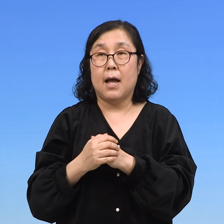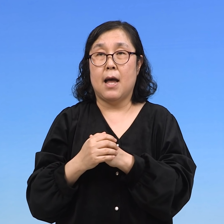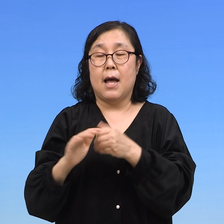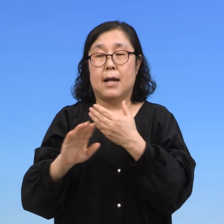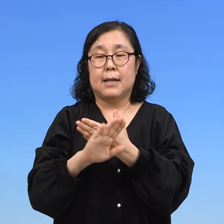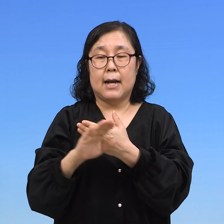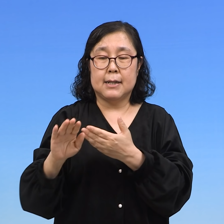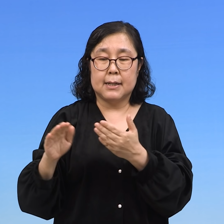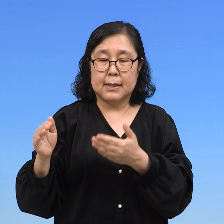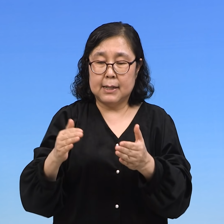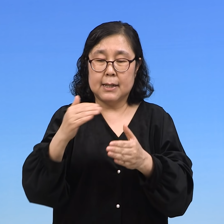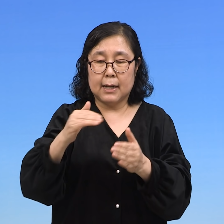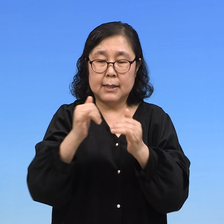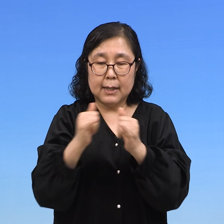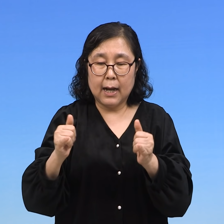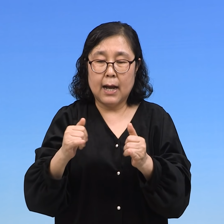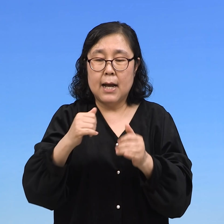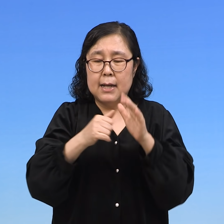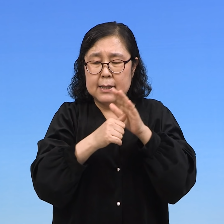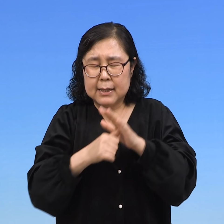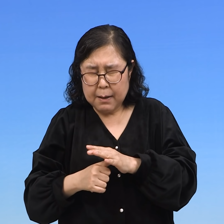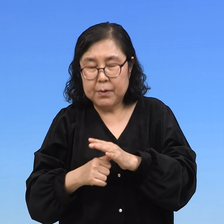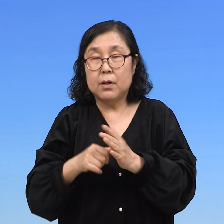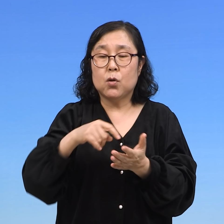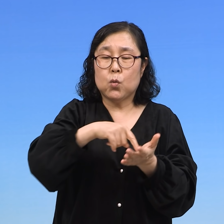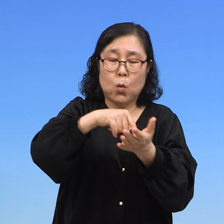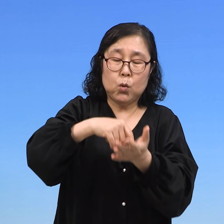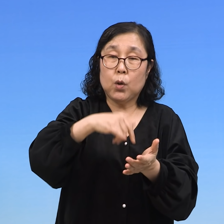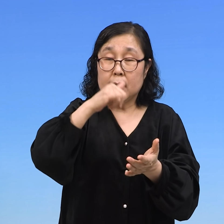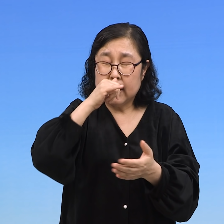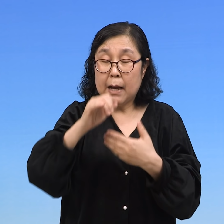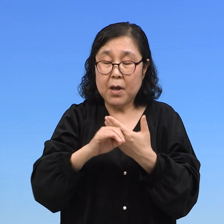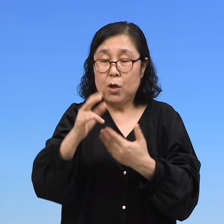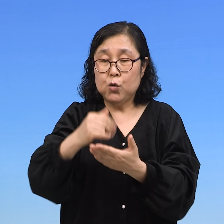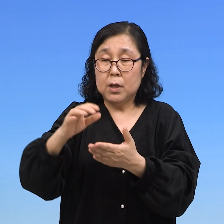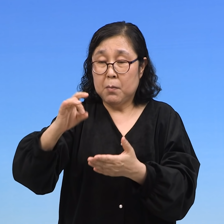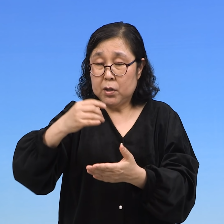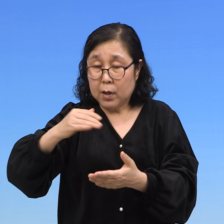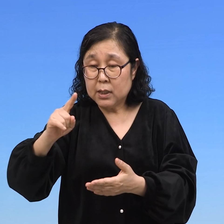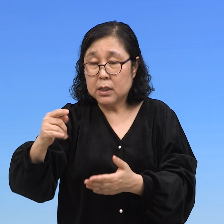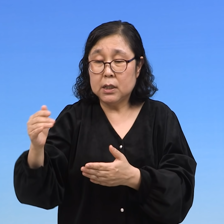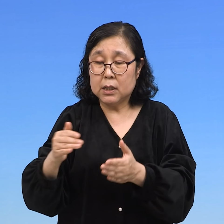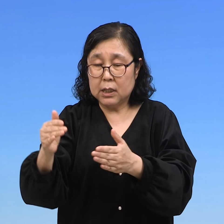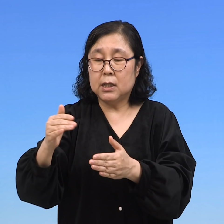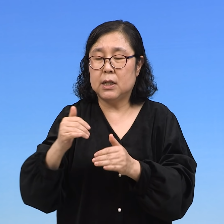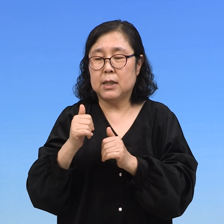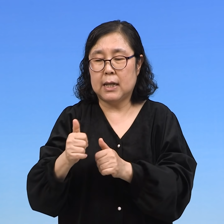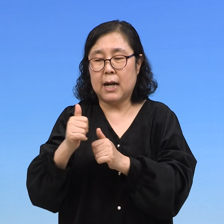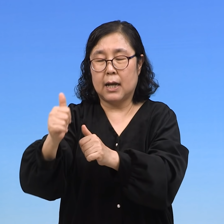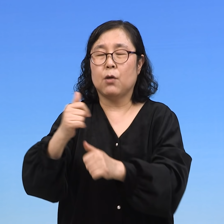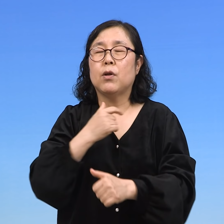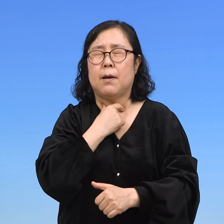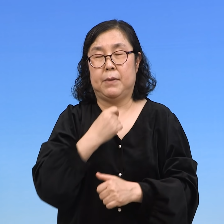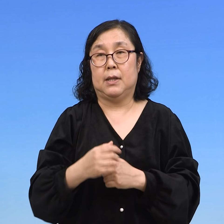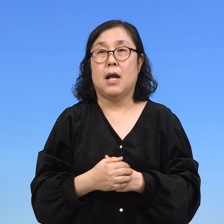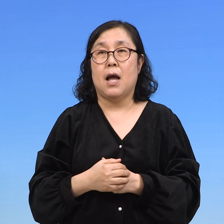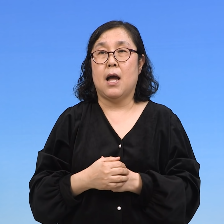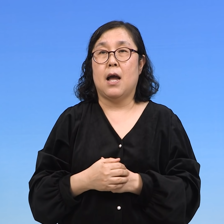자가 견뎌내야 될 고독이 있다면 주님이 먼저 걸어가신 그 고독의 길을 피하지 않고 따라가기 원합니다